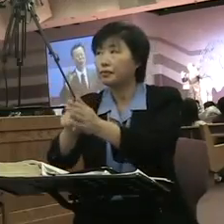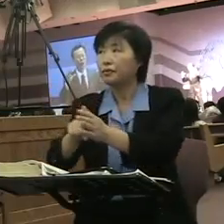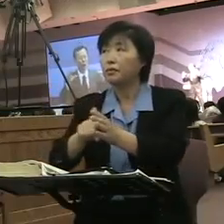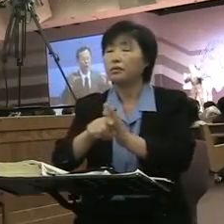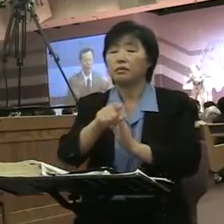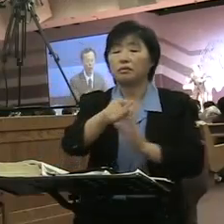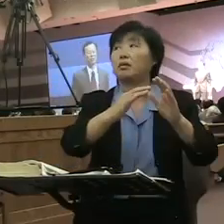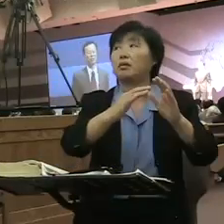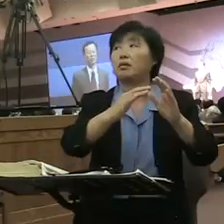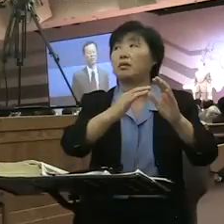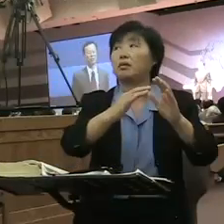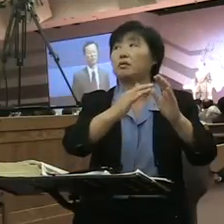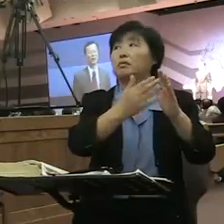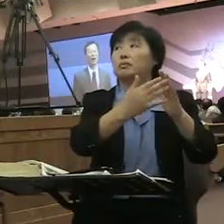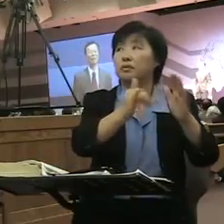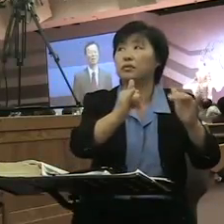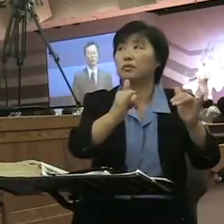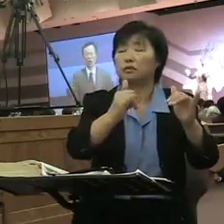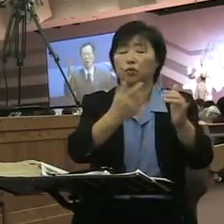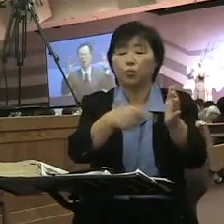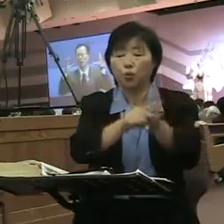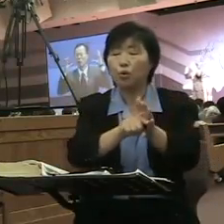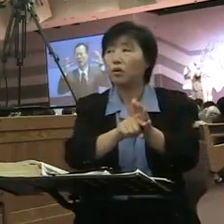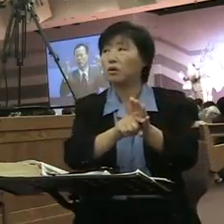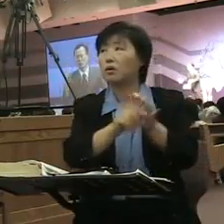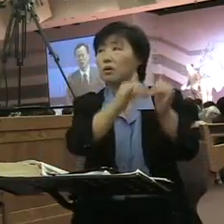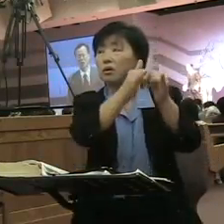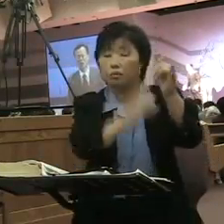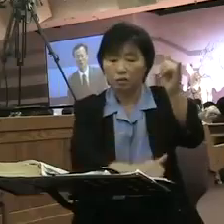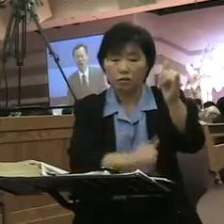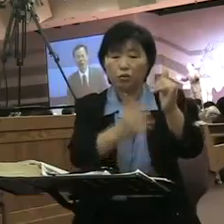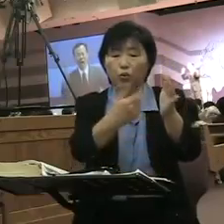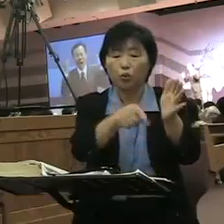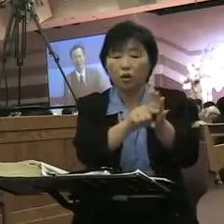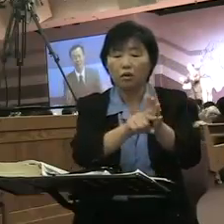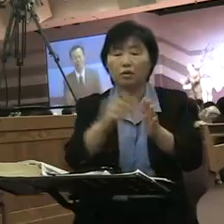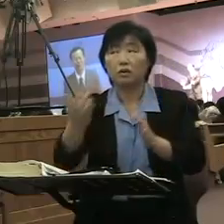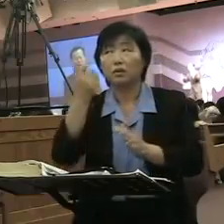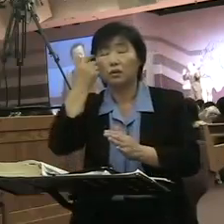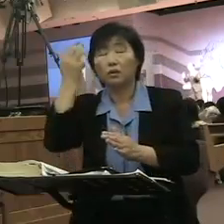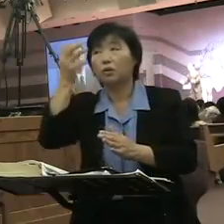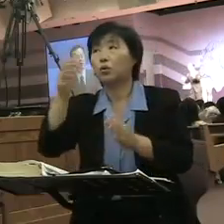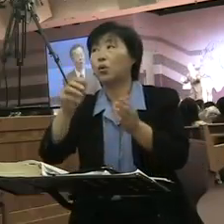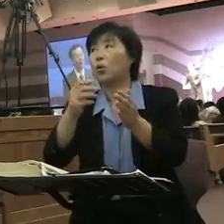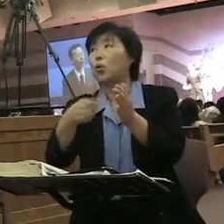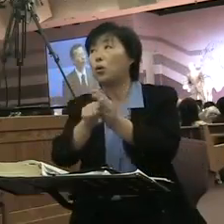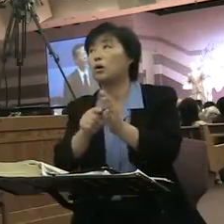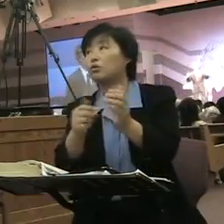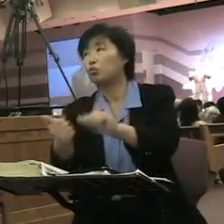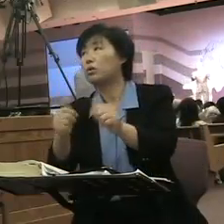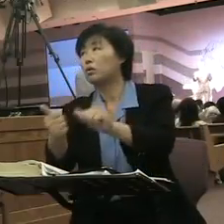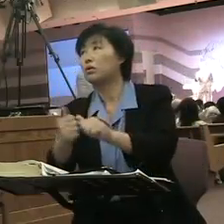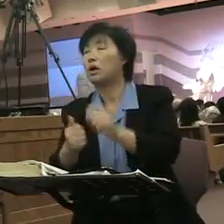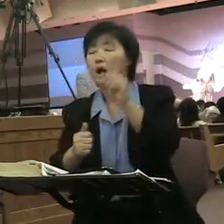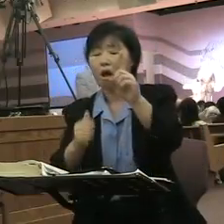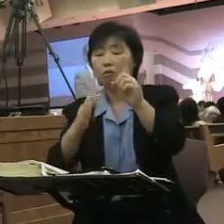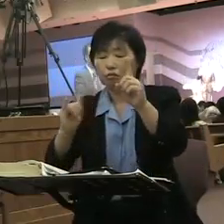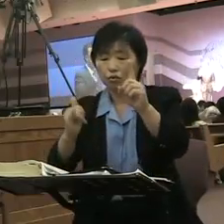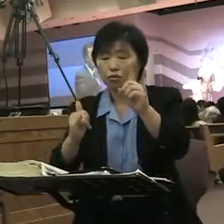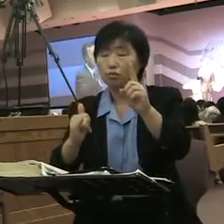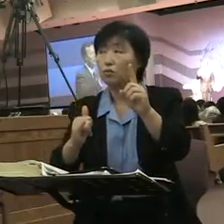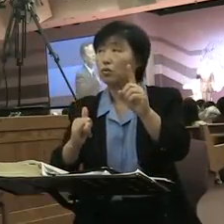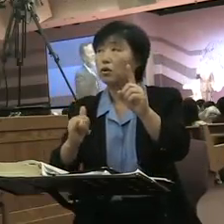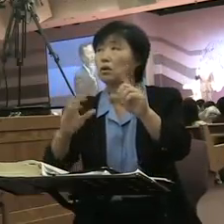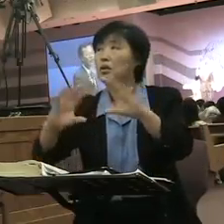저 민족들을 위해 죽으셨습니다. 저 영혼들을 위해 죽으셨습니다. 한 분이 이 저 민족들, 나라들을